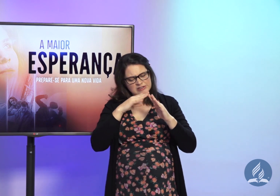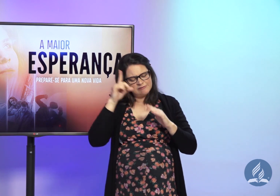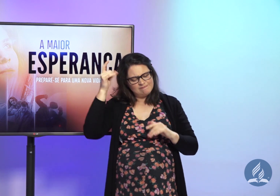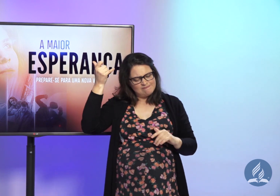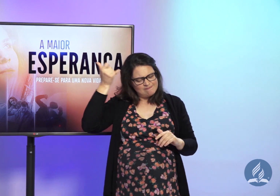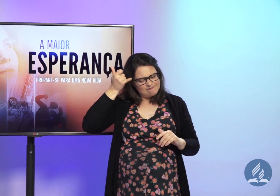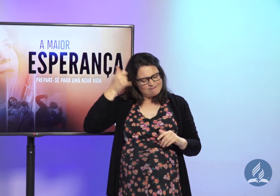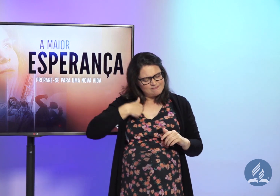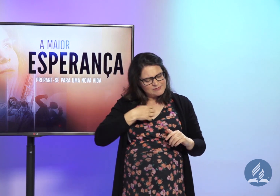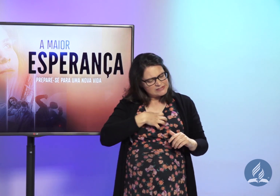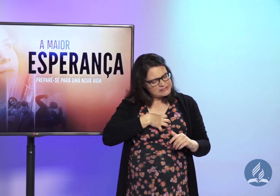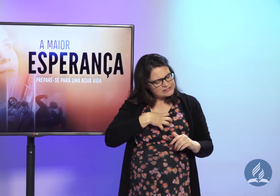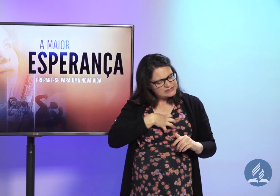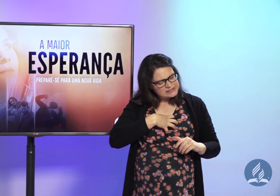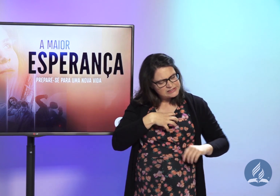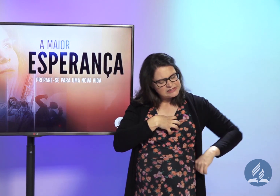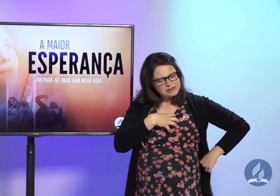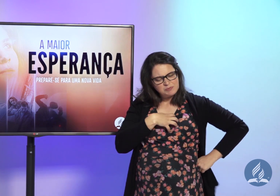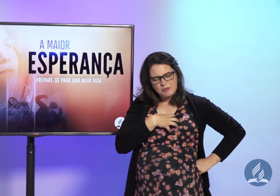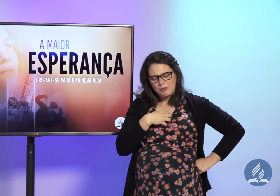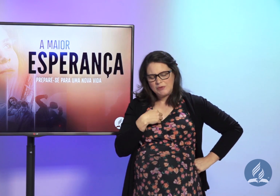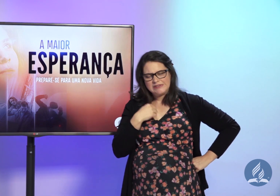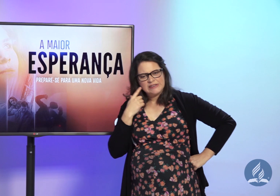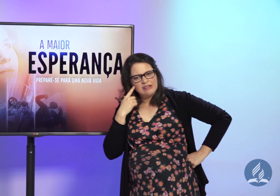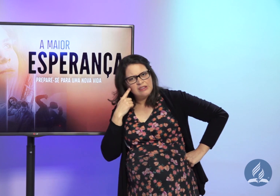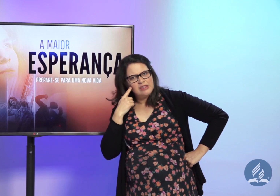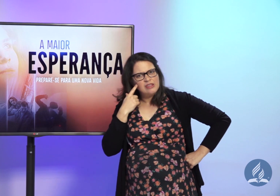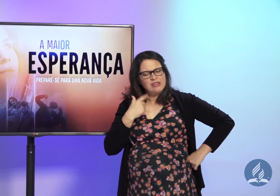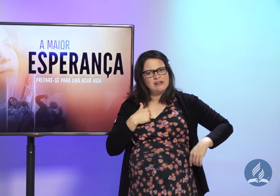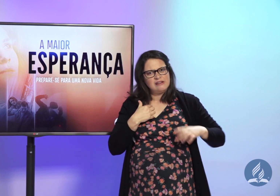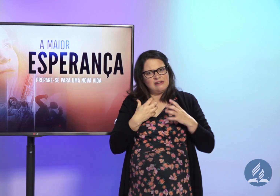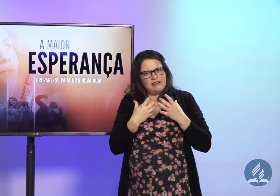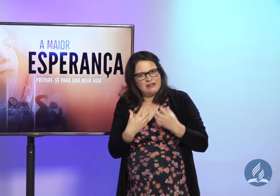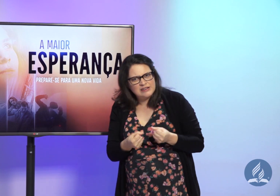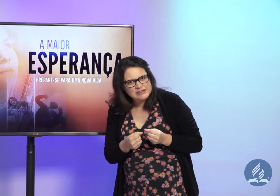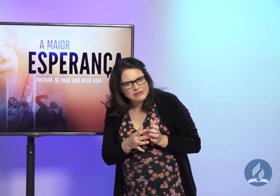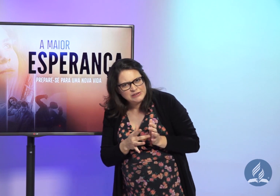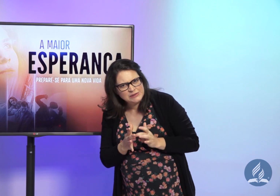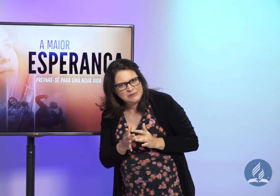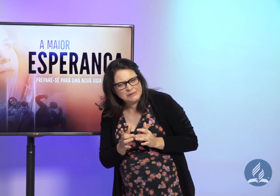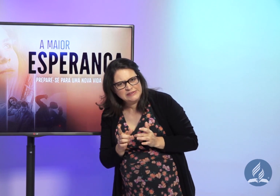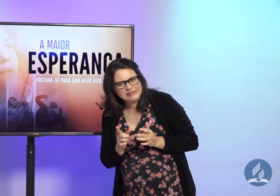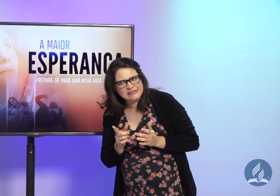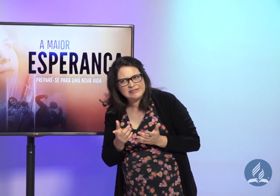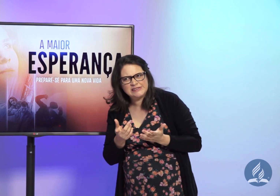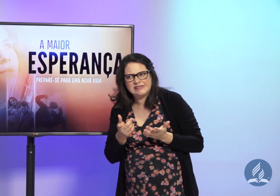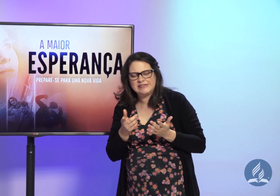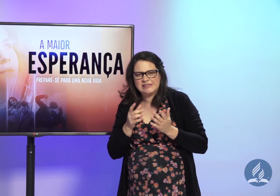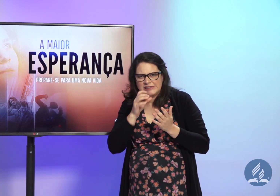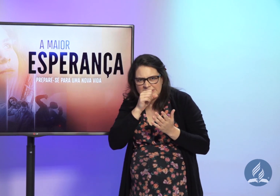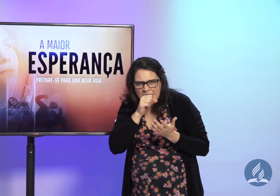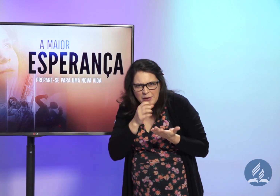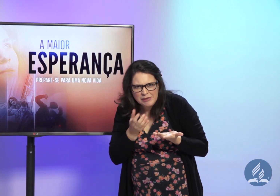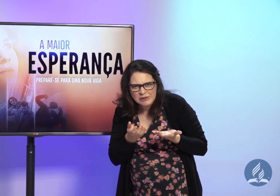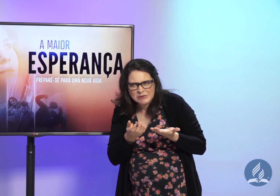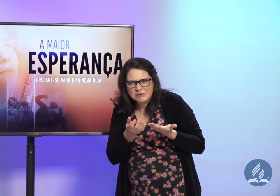voltou para casa e ficou preocupado se ele estava realmente amando a Jesus, seguindo a Jesus ou não. Ele ficou na